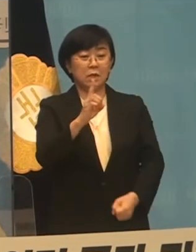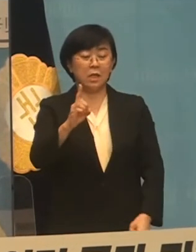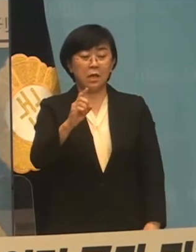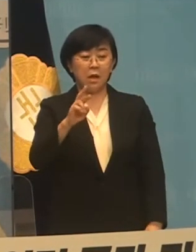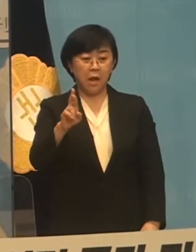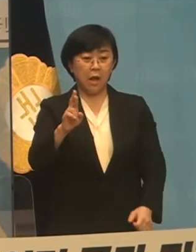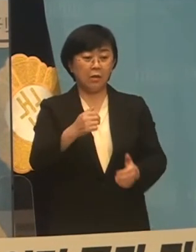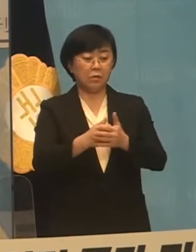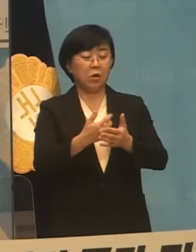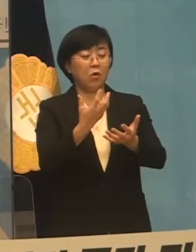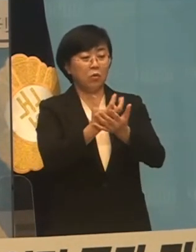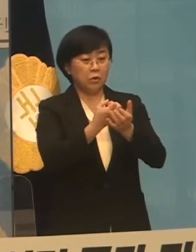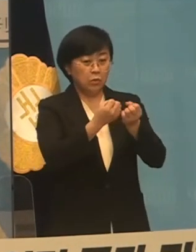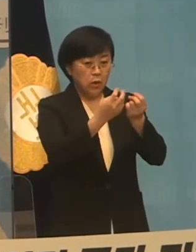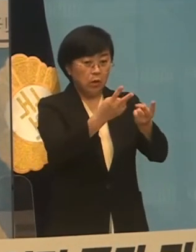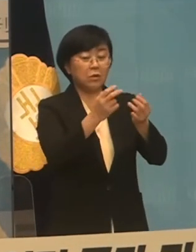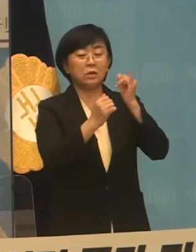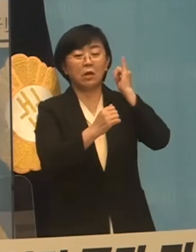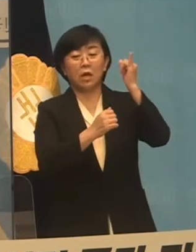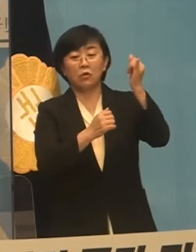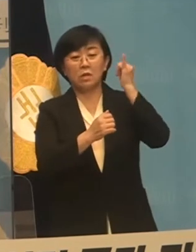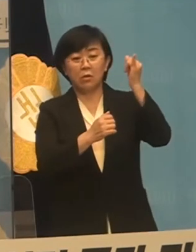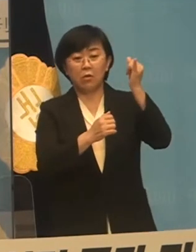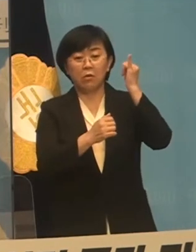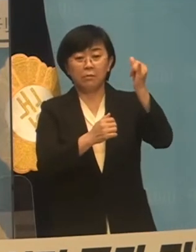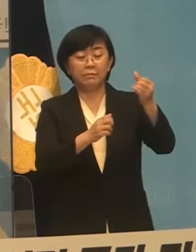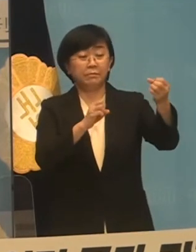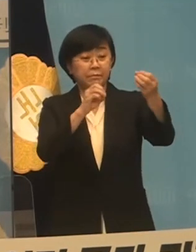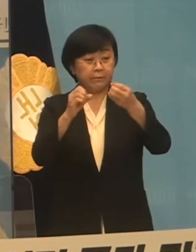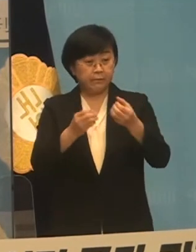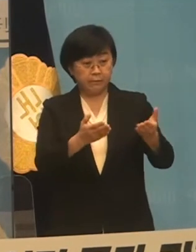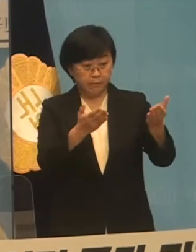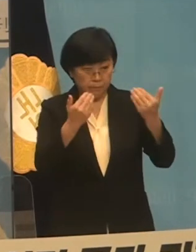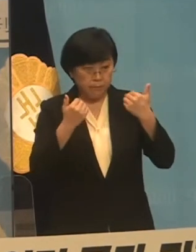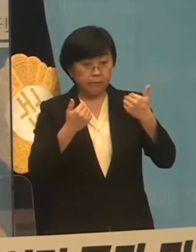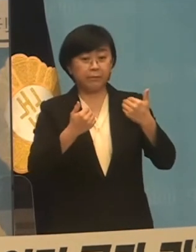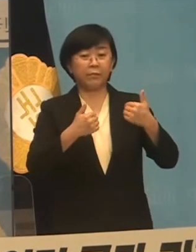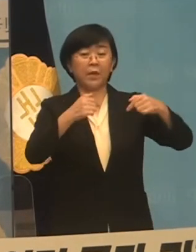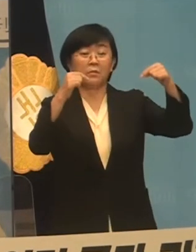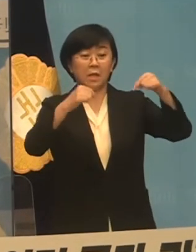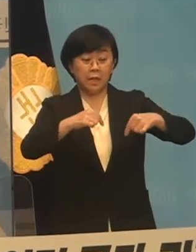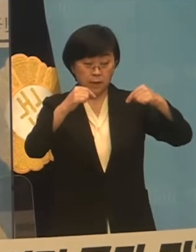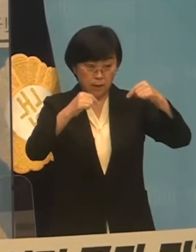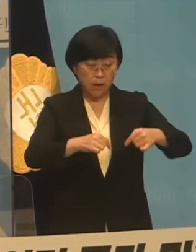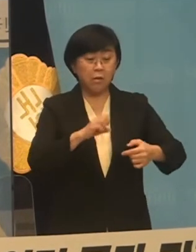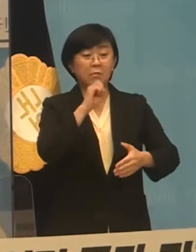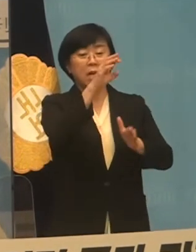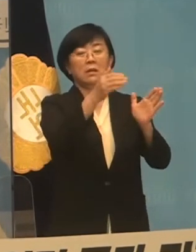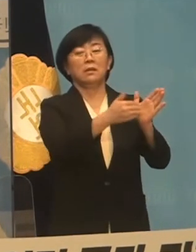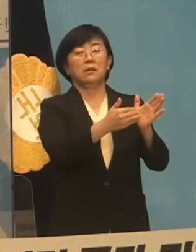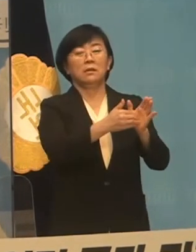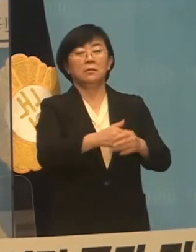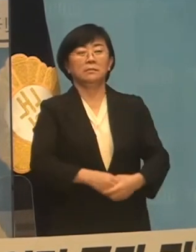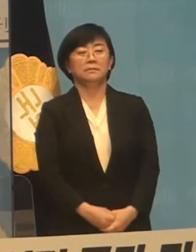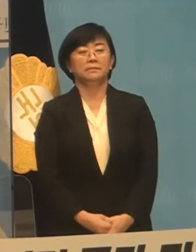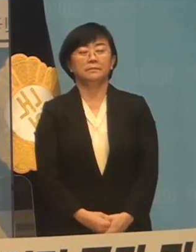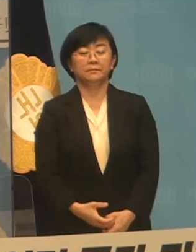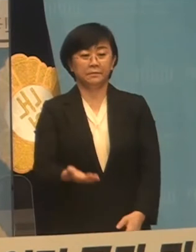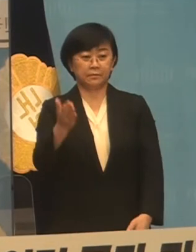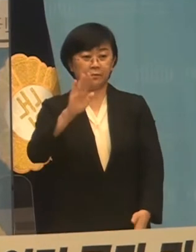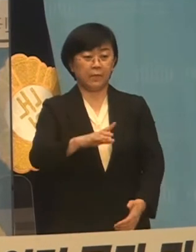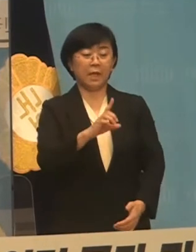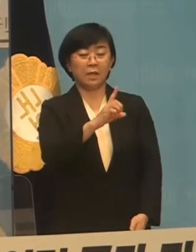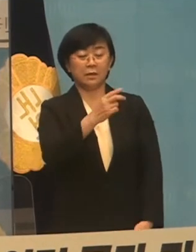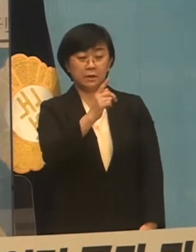오토모티브에 공문도 보내고 전화도 해서 대화를 하자, 협상을 하자라고 얘기를 했습니다. 그러나